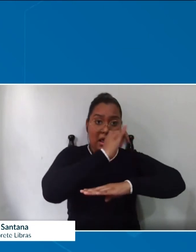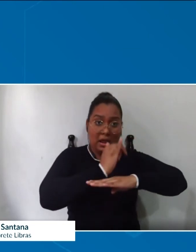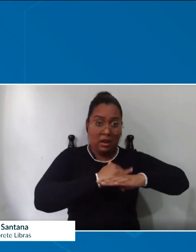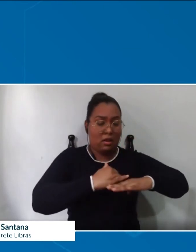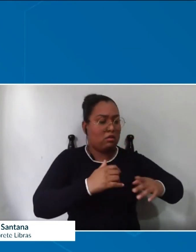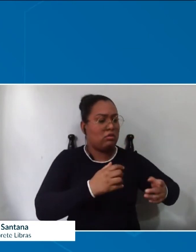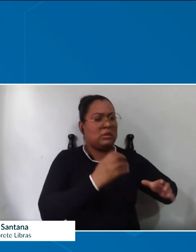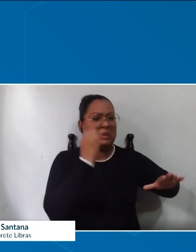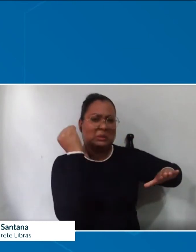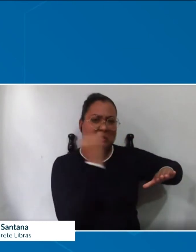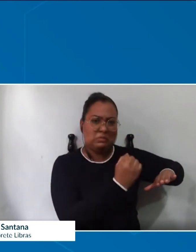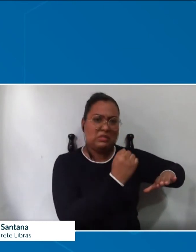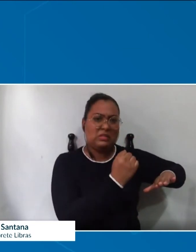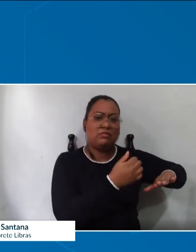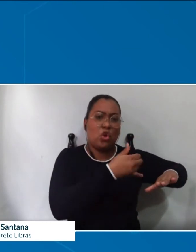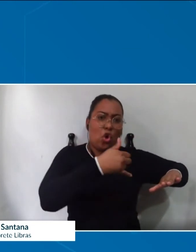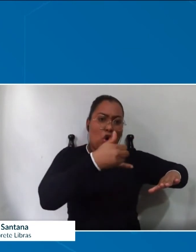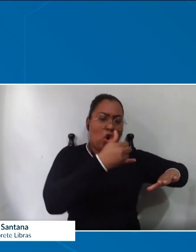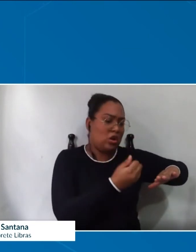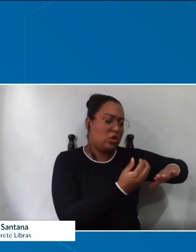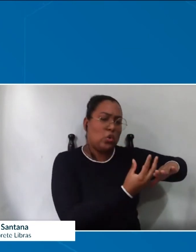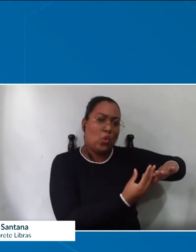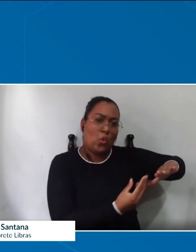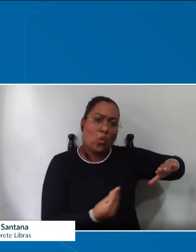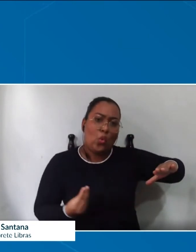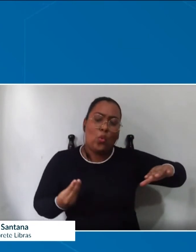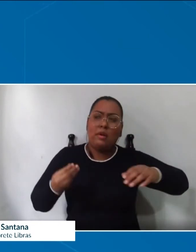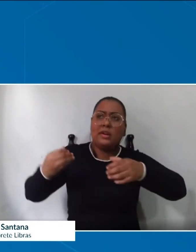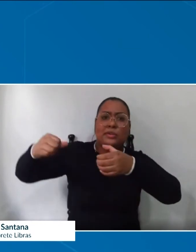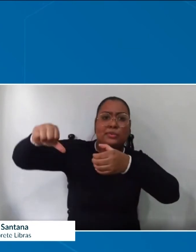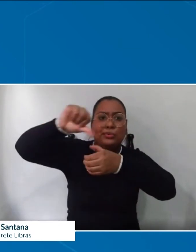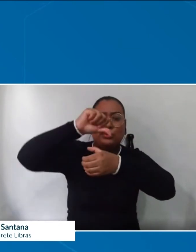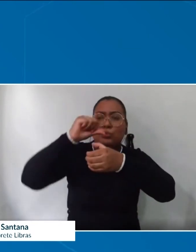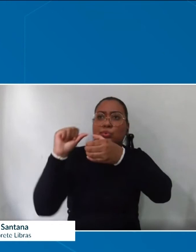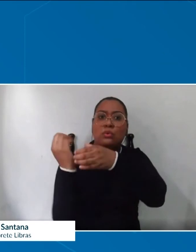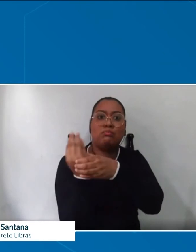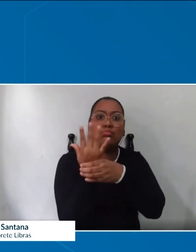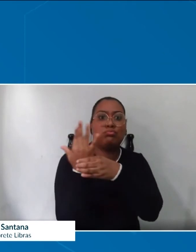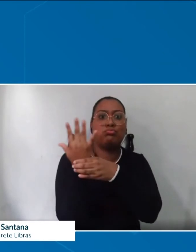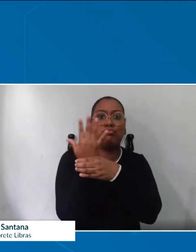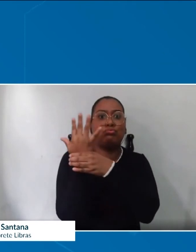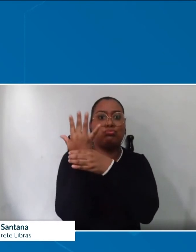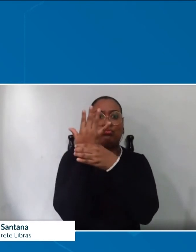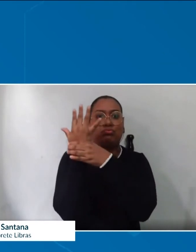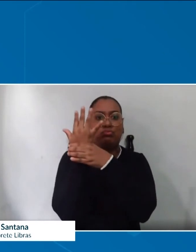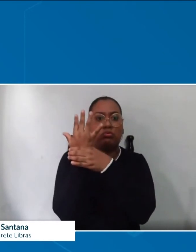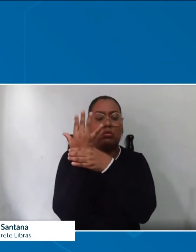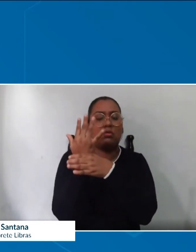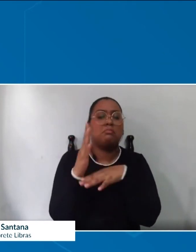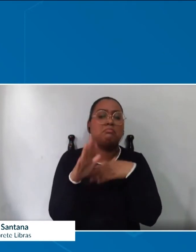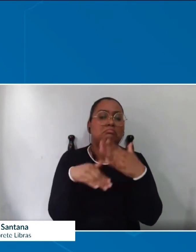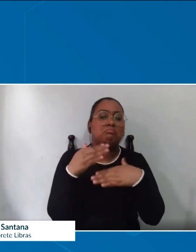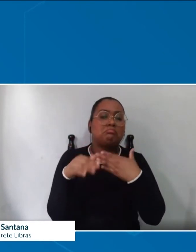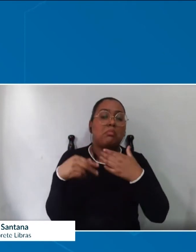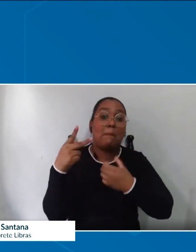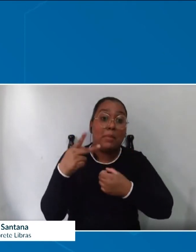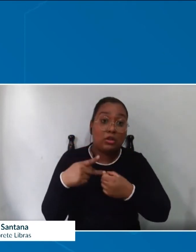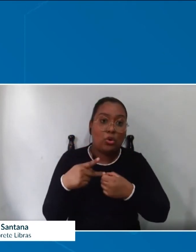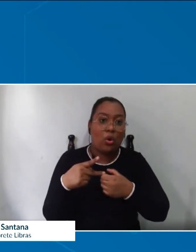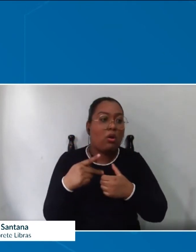em quase todos os lugares do mundo. E isso já teria exterminado a população de baleias. Sem o uso do